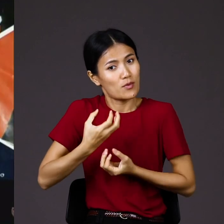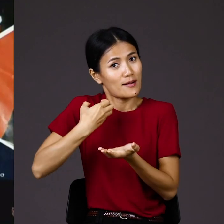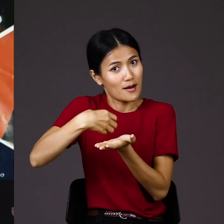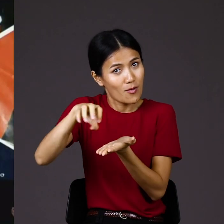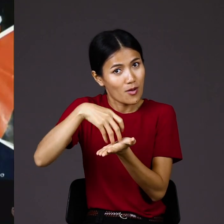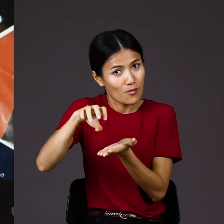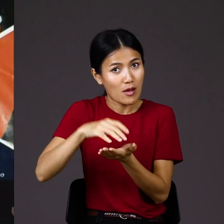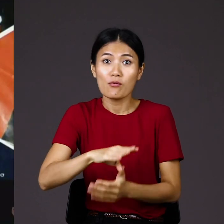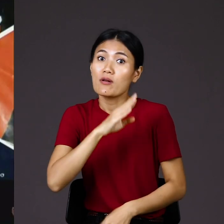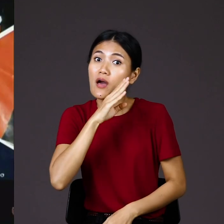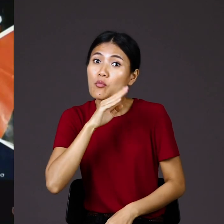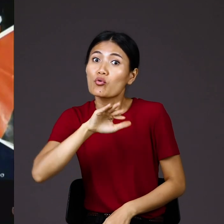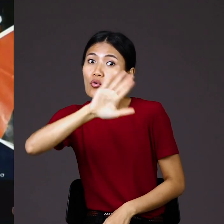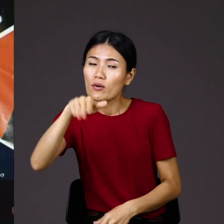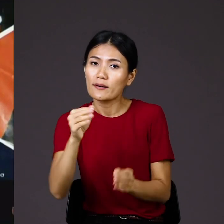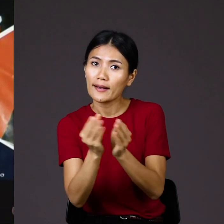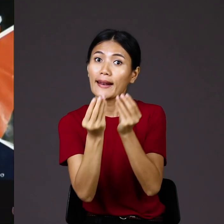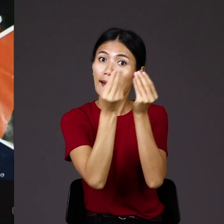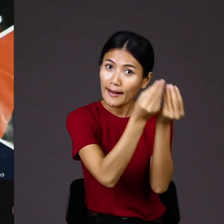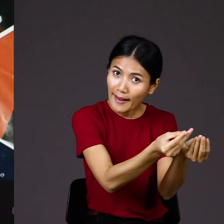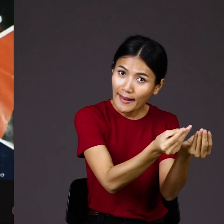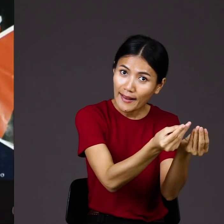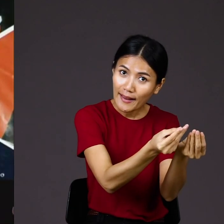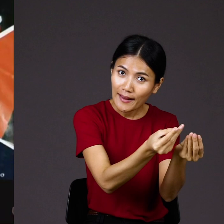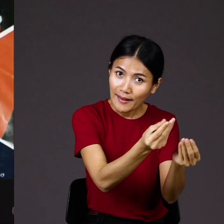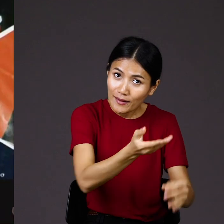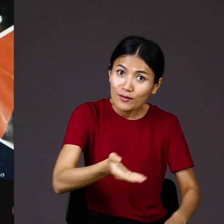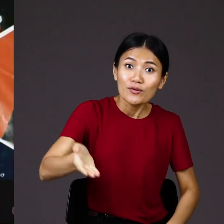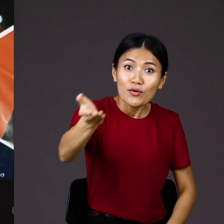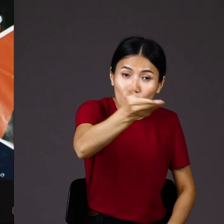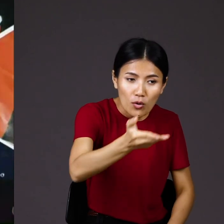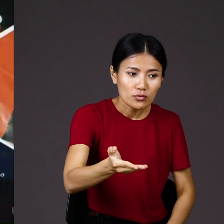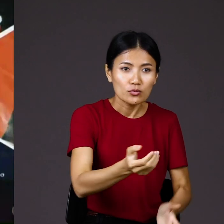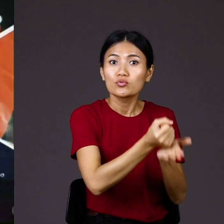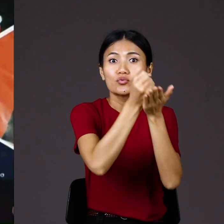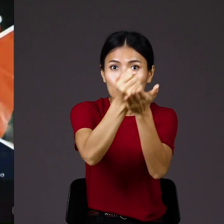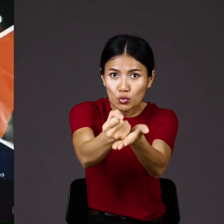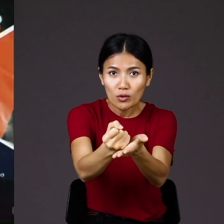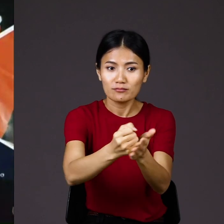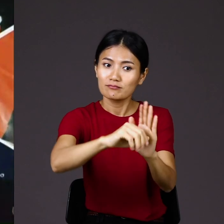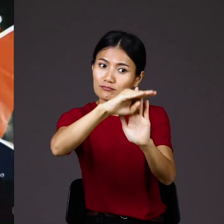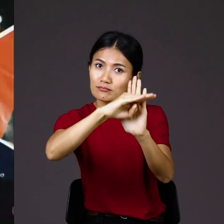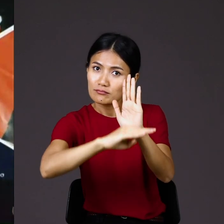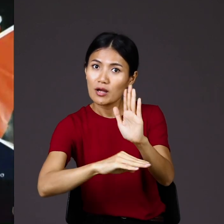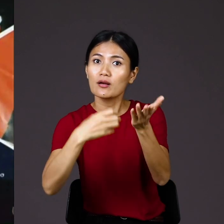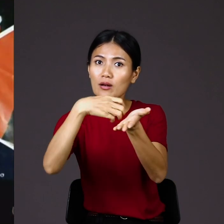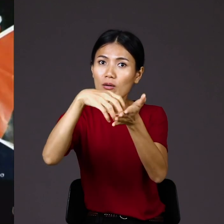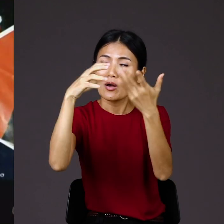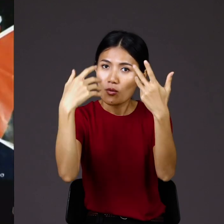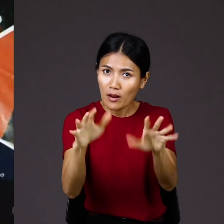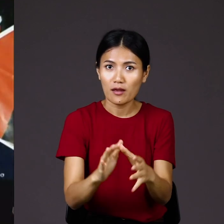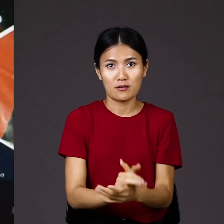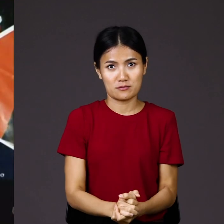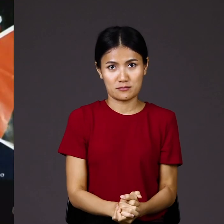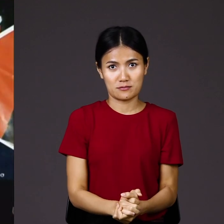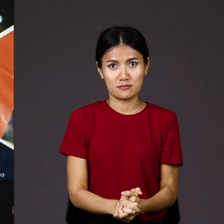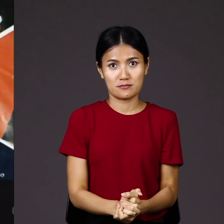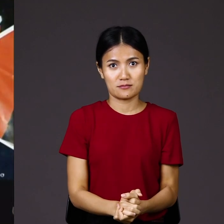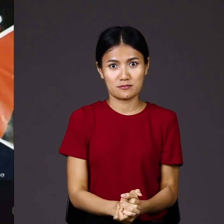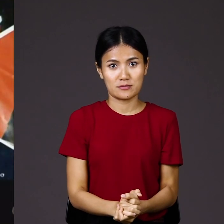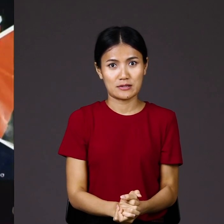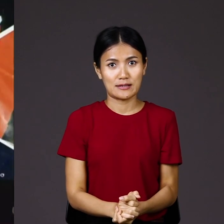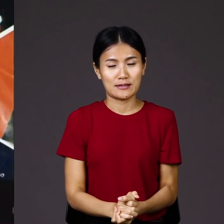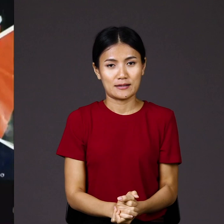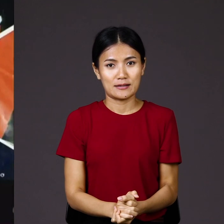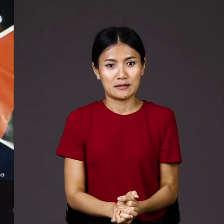นี่คือสิ่งที่ท่านจะได้ถ้าท่านจะเลือกถ้าท่านเลือกไพบูลย์กิจวรวุฒิเลือกคณะก้าวหน้าท่